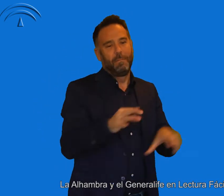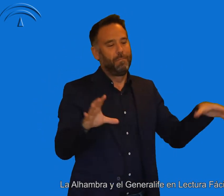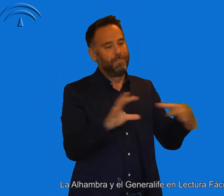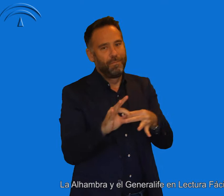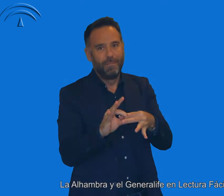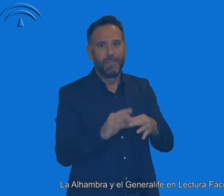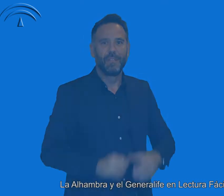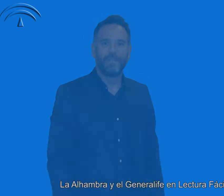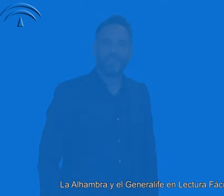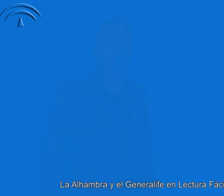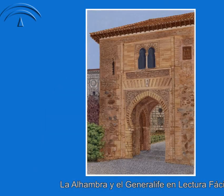mezquitas.